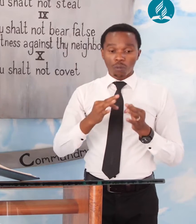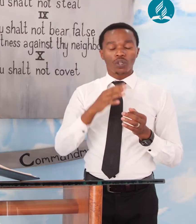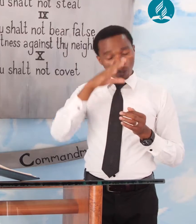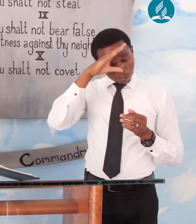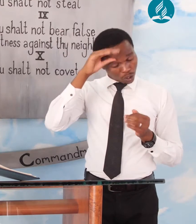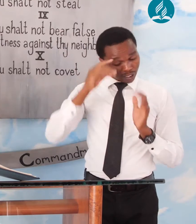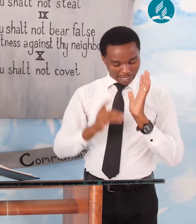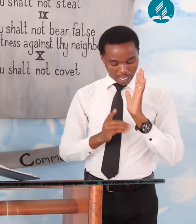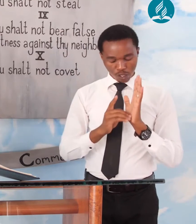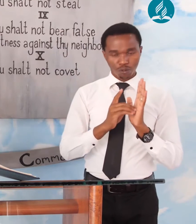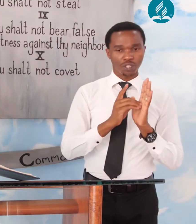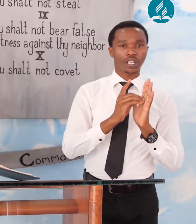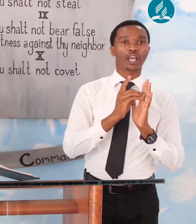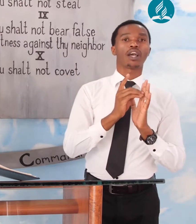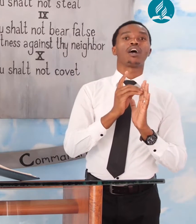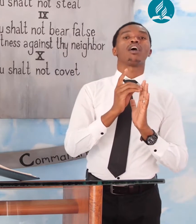nubwo yakuze